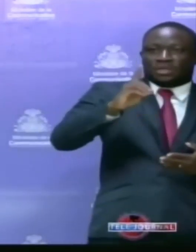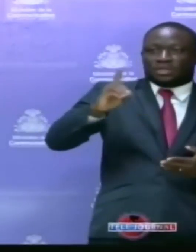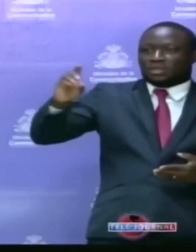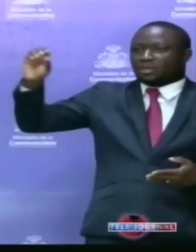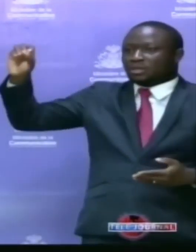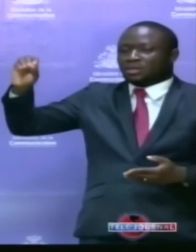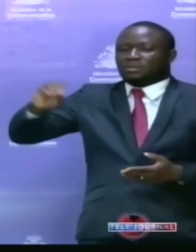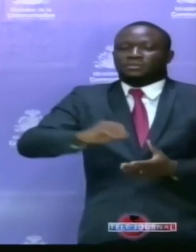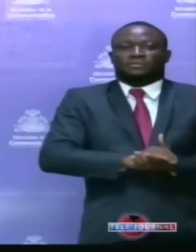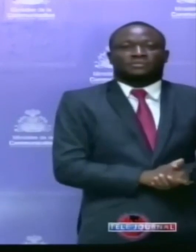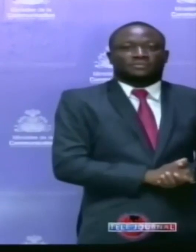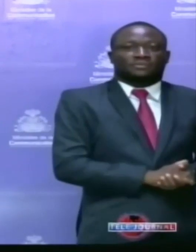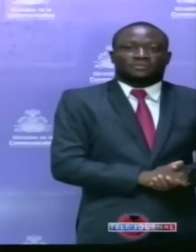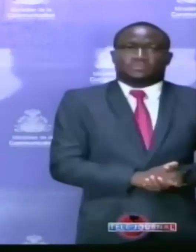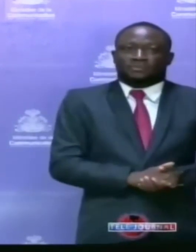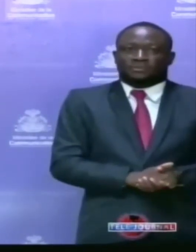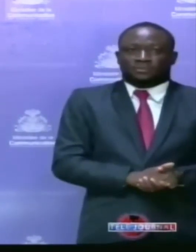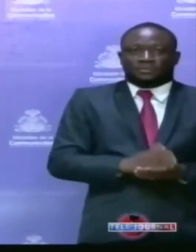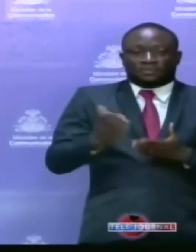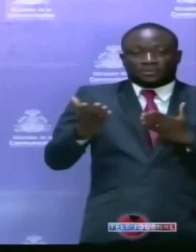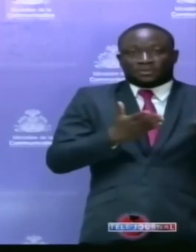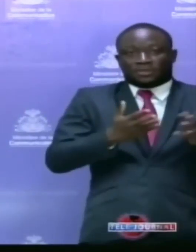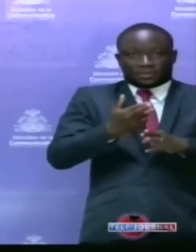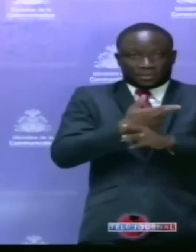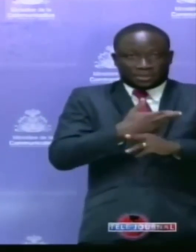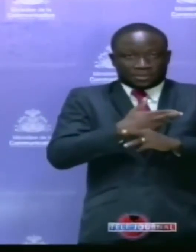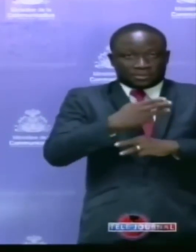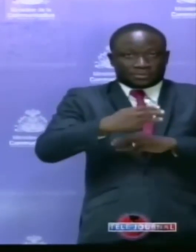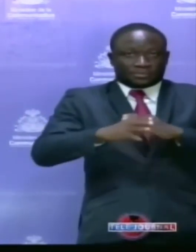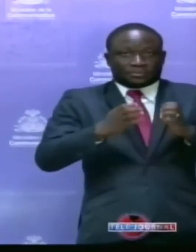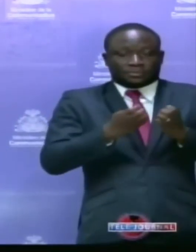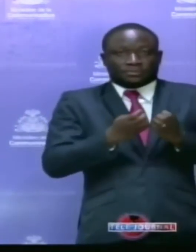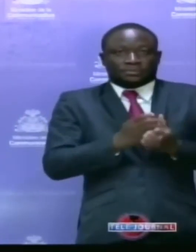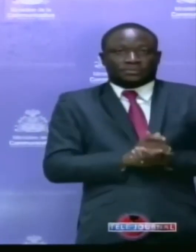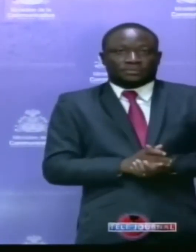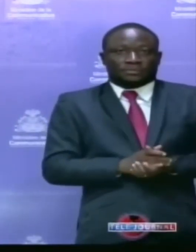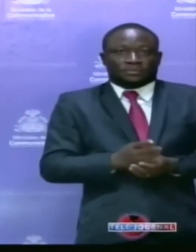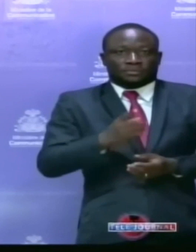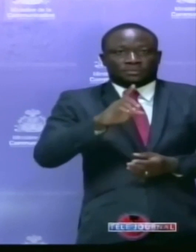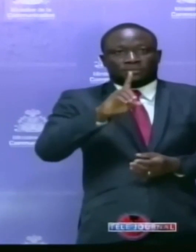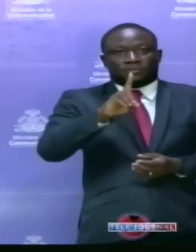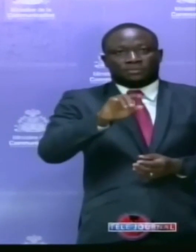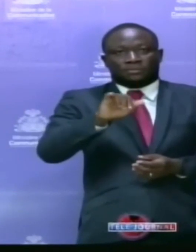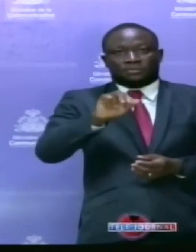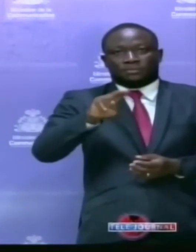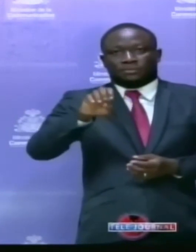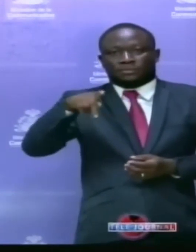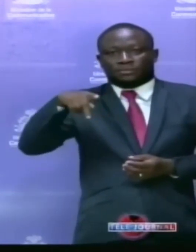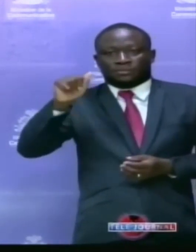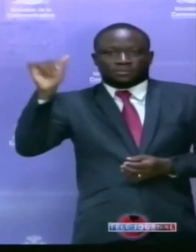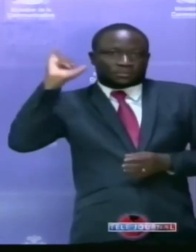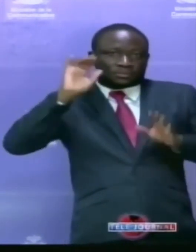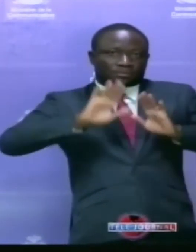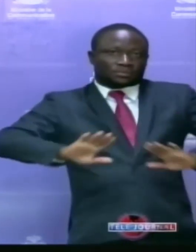de l'Oise, travaux publics, service d'entretien des équipements urbains et ruraux, dit l'État, hier